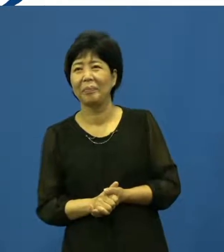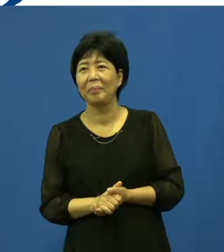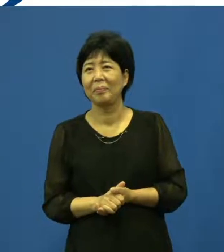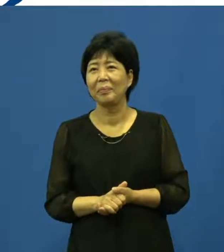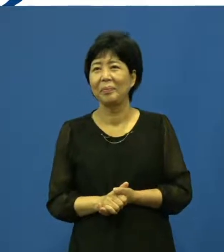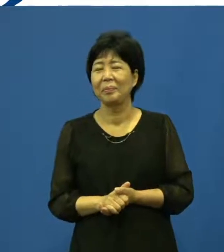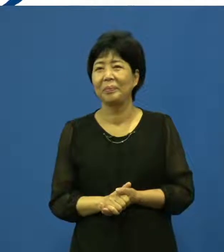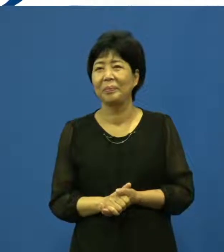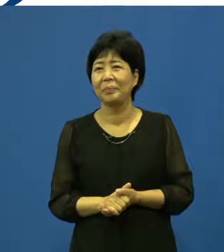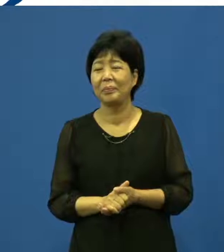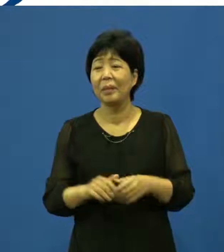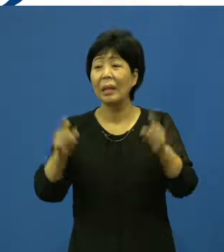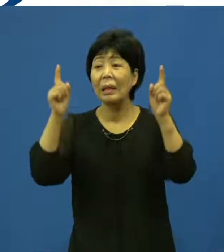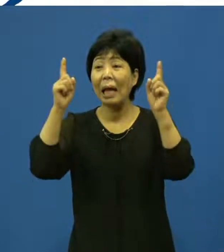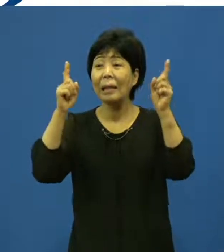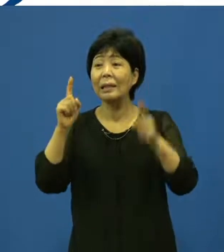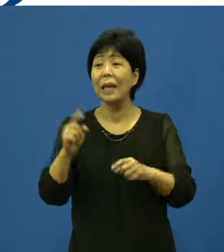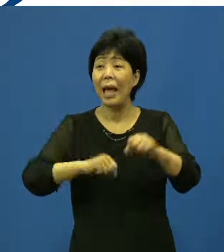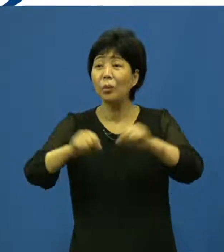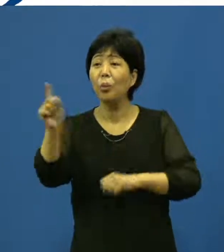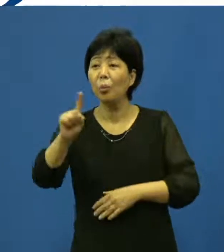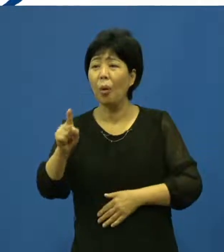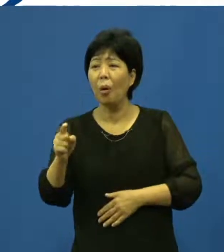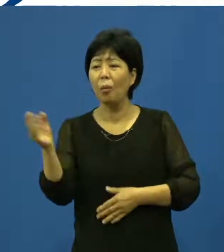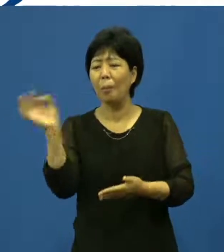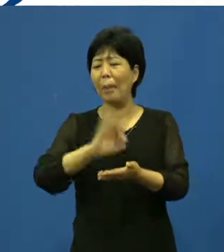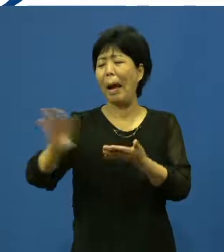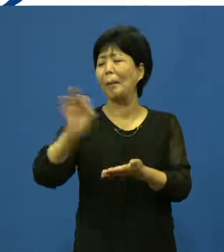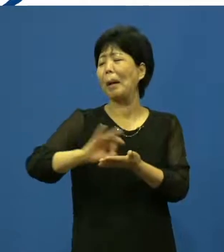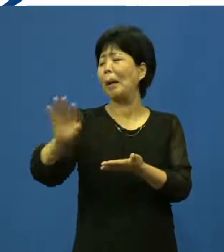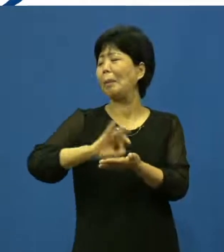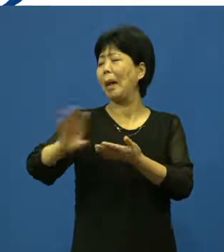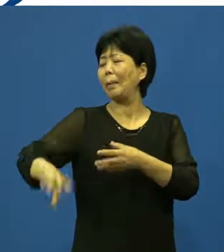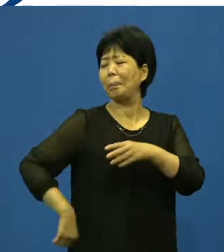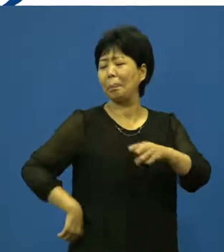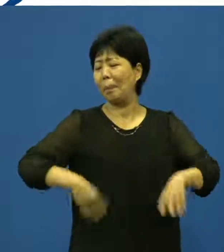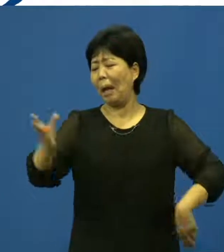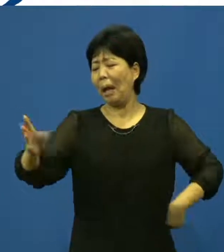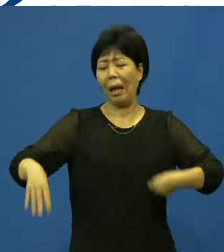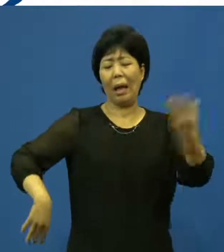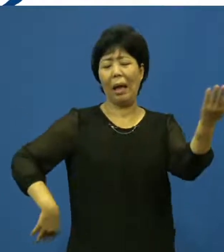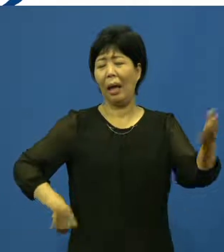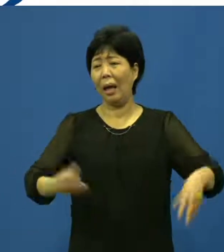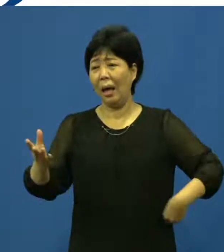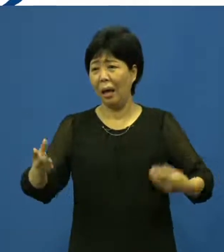탕자 아니에요? 그러니까 아버지가 너무 사랑에 헤프다. 이게